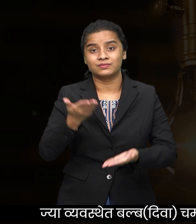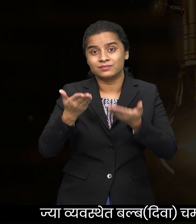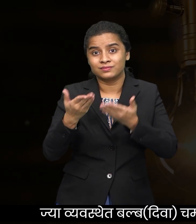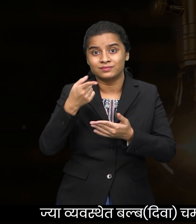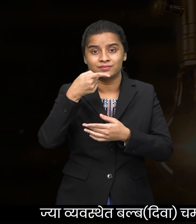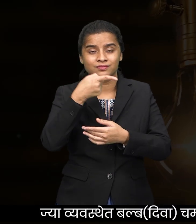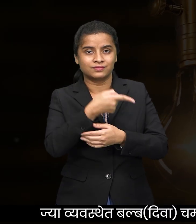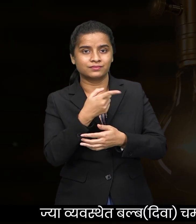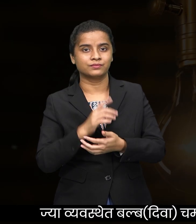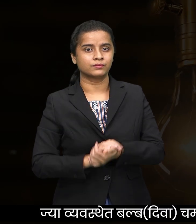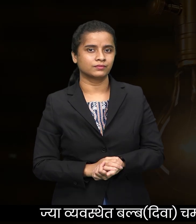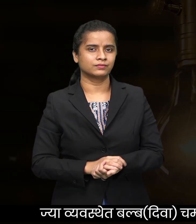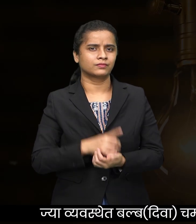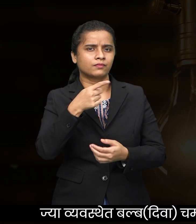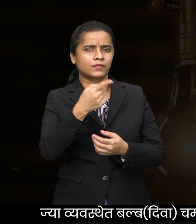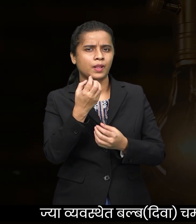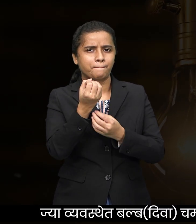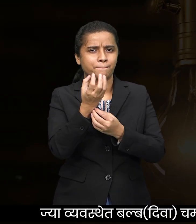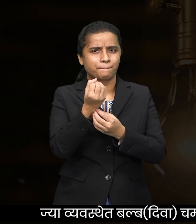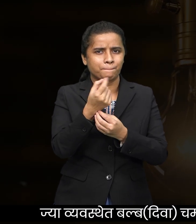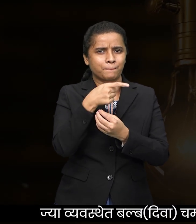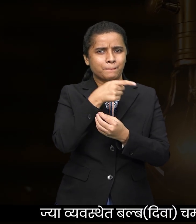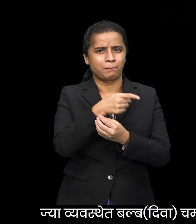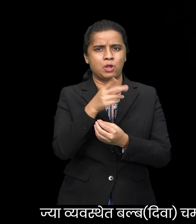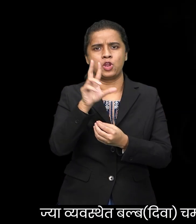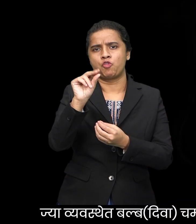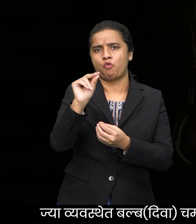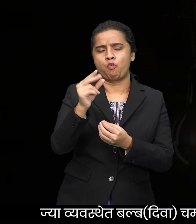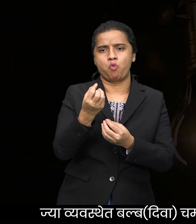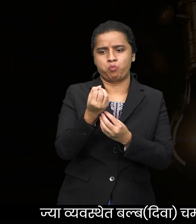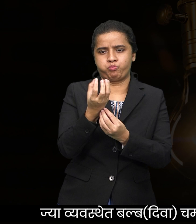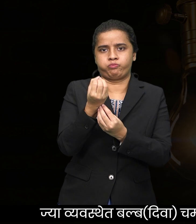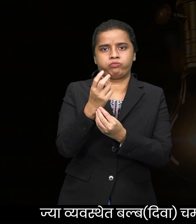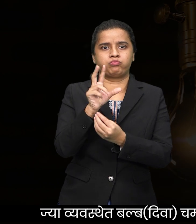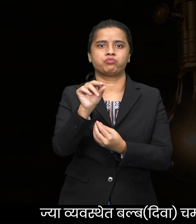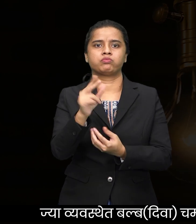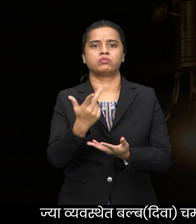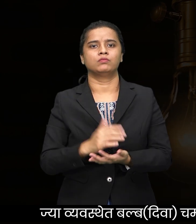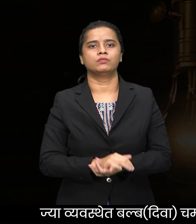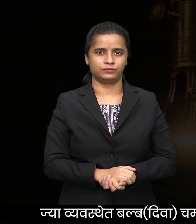ज्या व्यवस्थेत दिवा चमकत नाही त्यांच्याशी त्यांची तुलना करा.